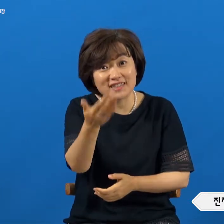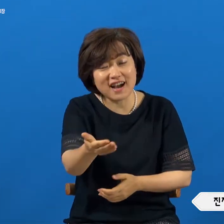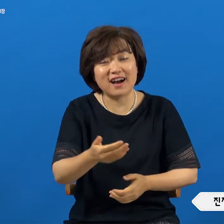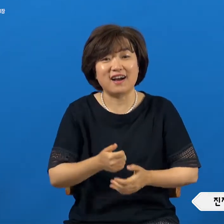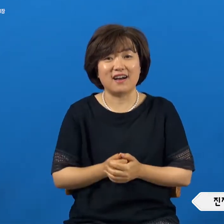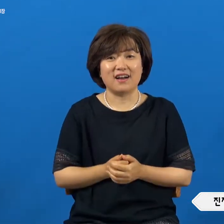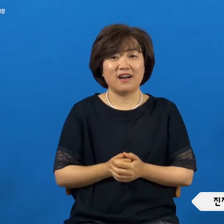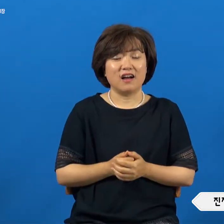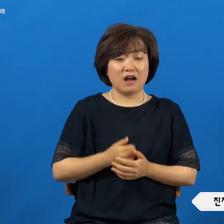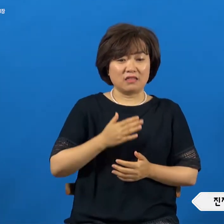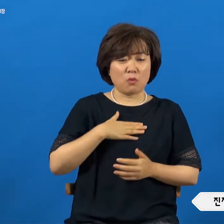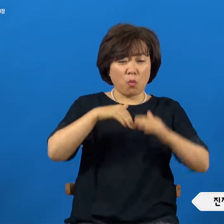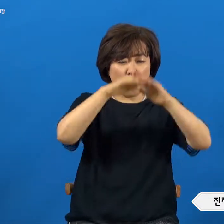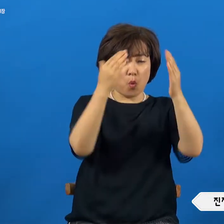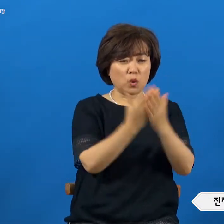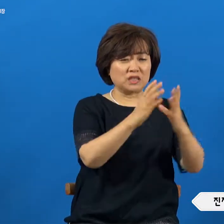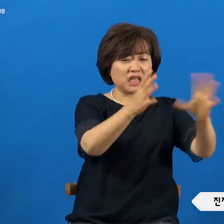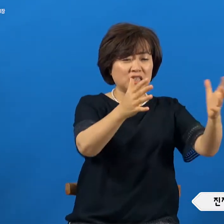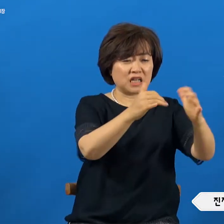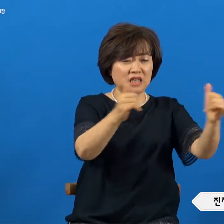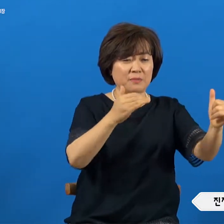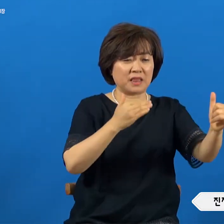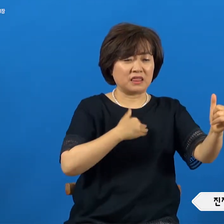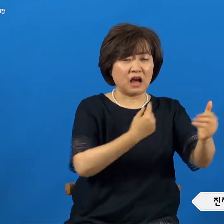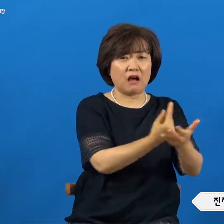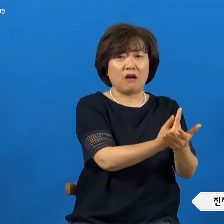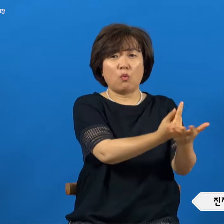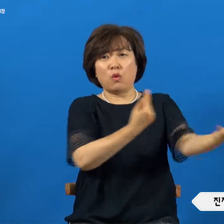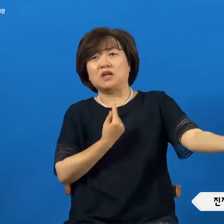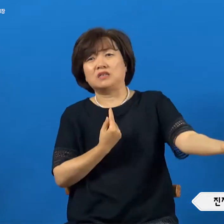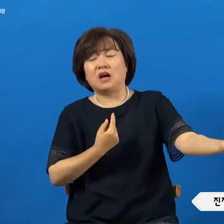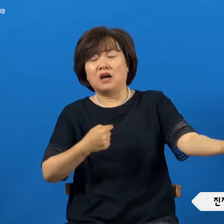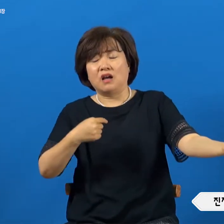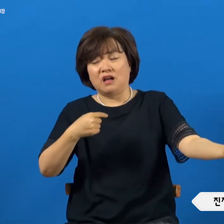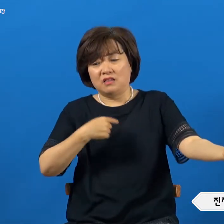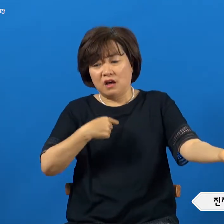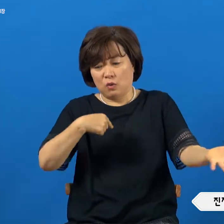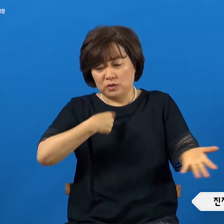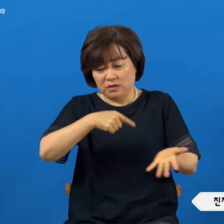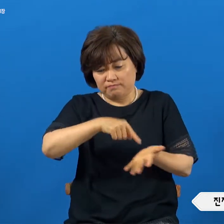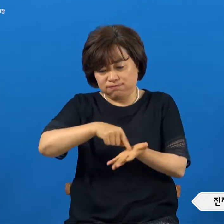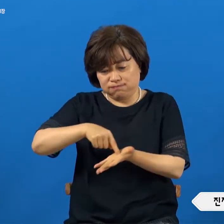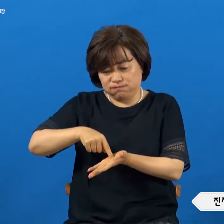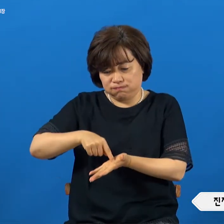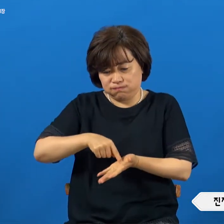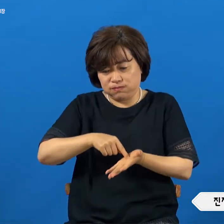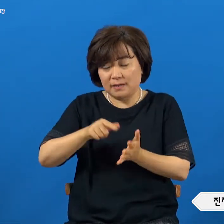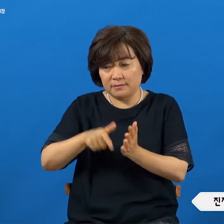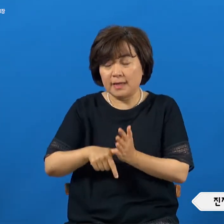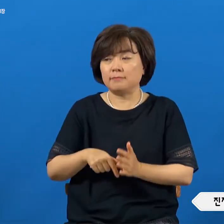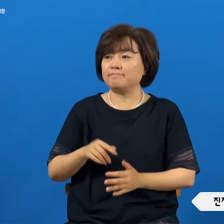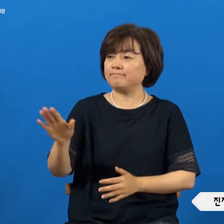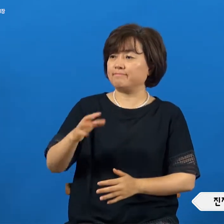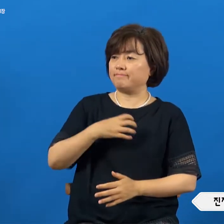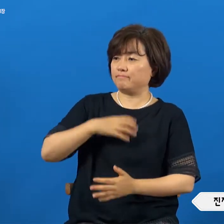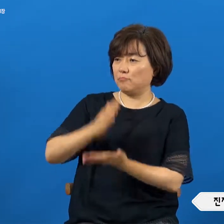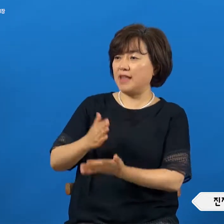버려 마음이 외로울 때에도 저 맘이야 하고 믿어지는 그 사람을 그대는